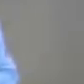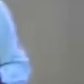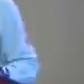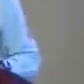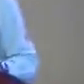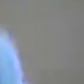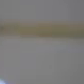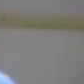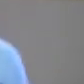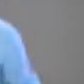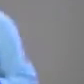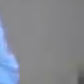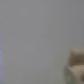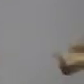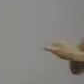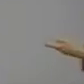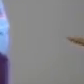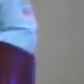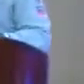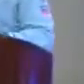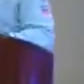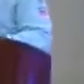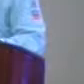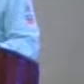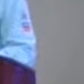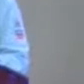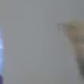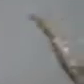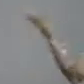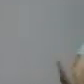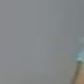Muy buenos días, tengan todas y todos.